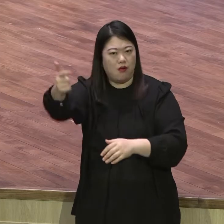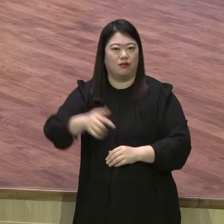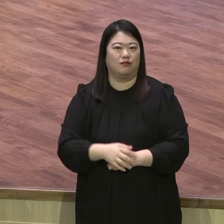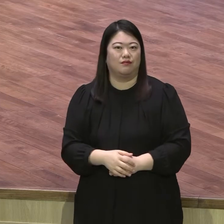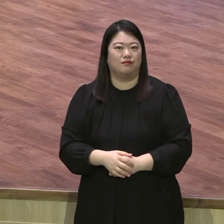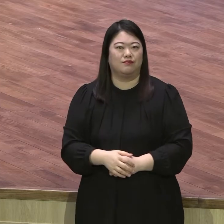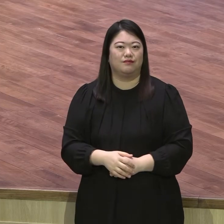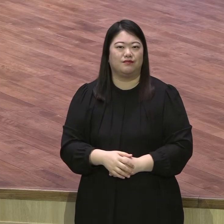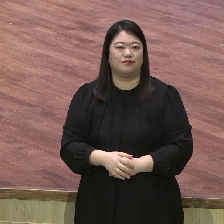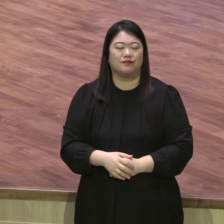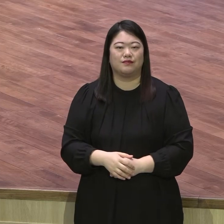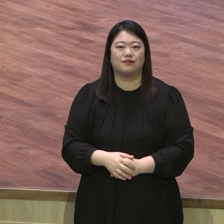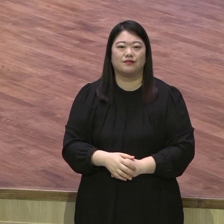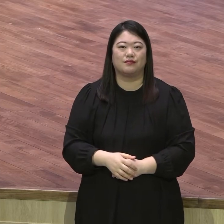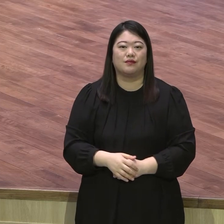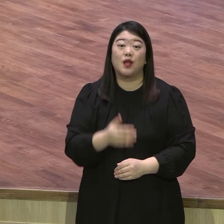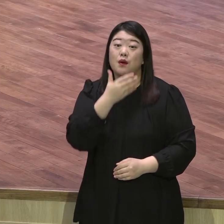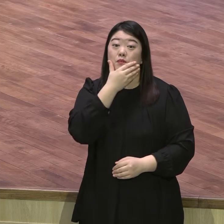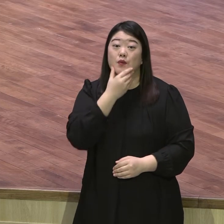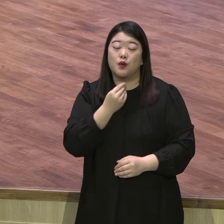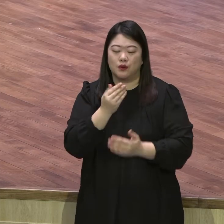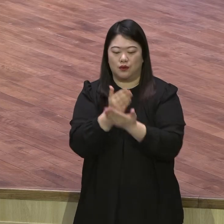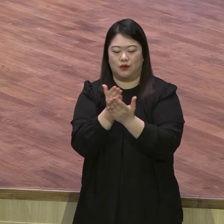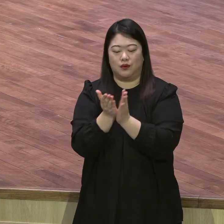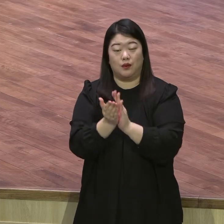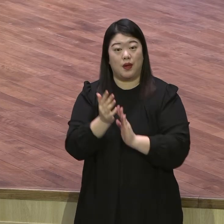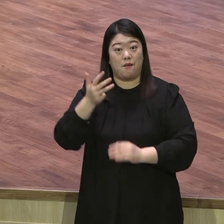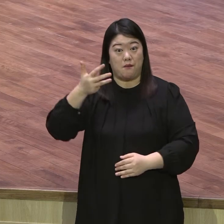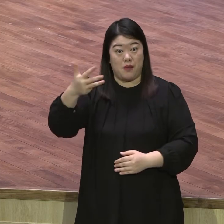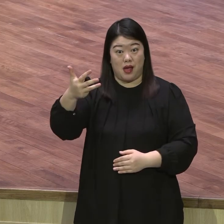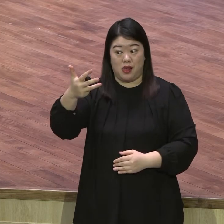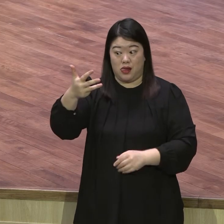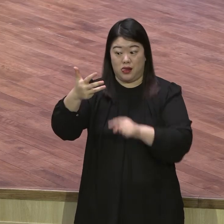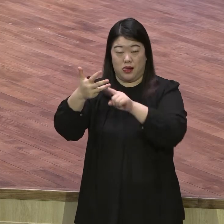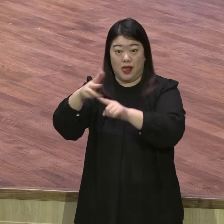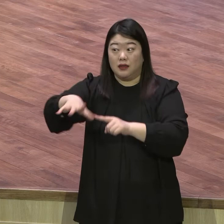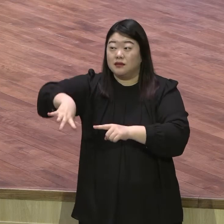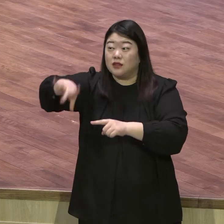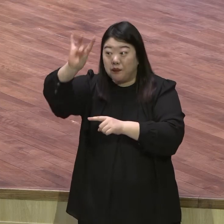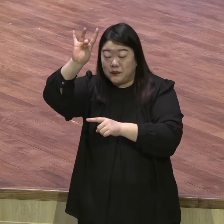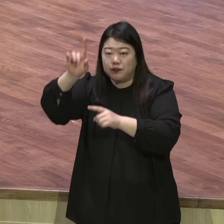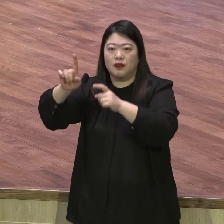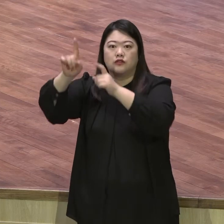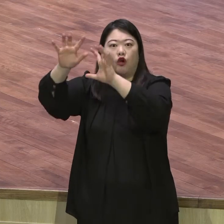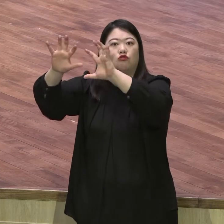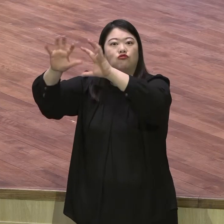팔복의 메시지는 천국으로 시작해서 천국으로 끝나요.